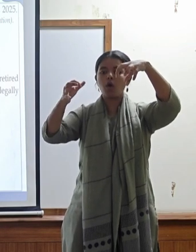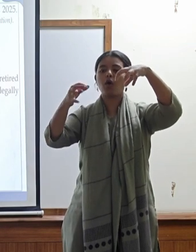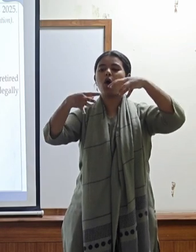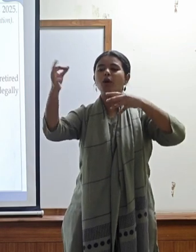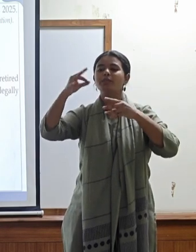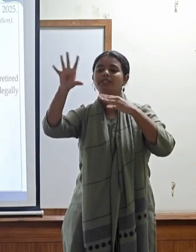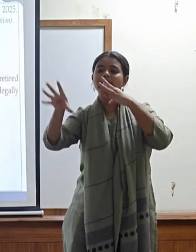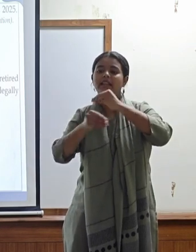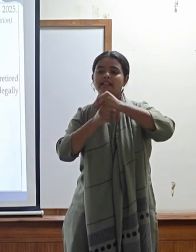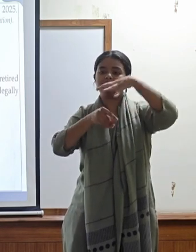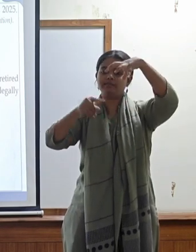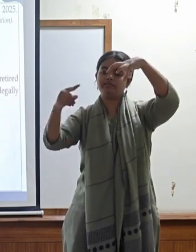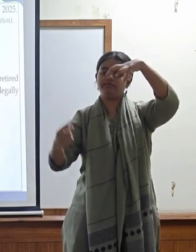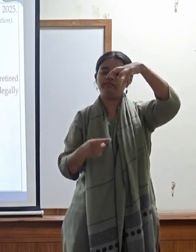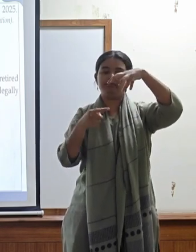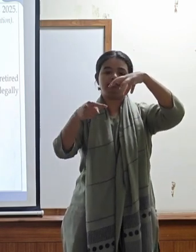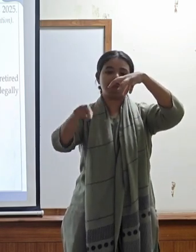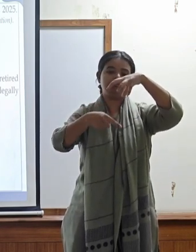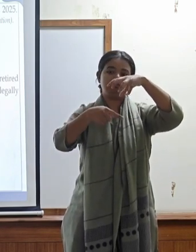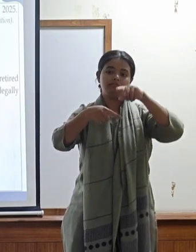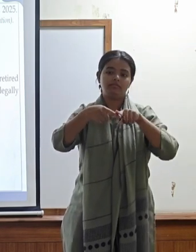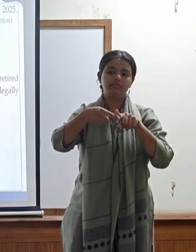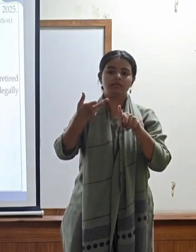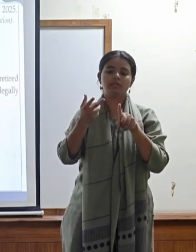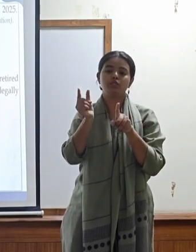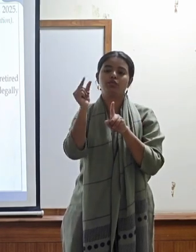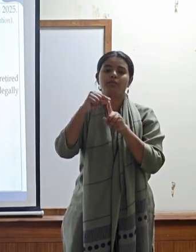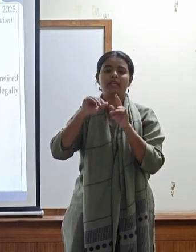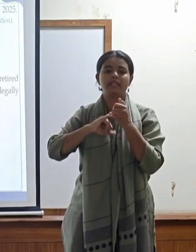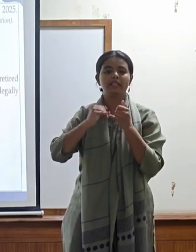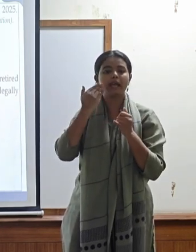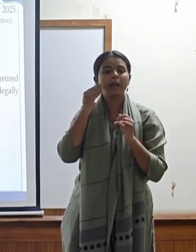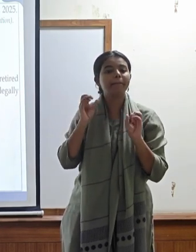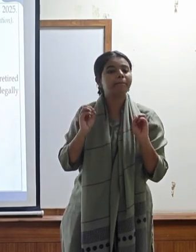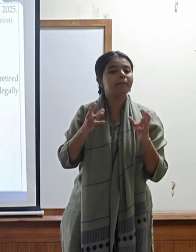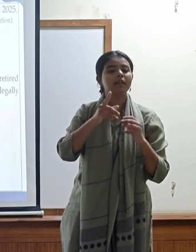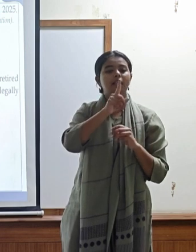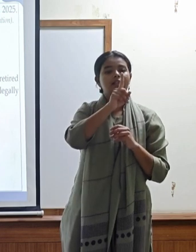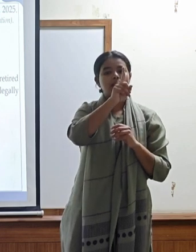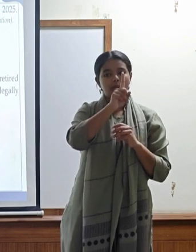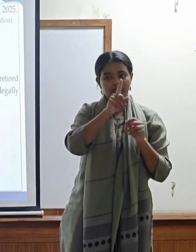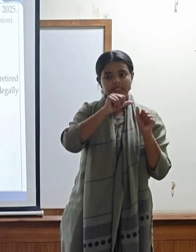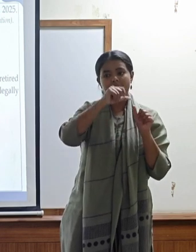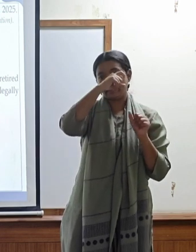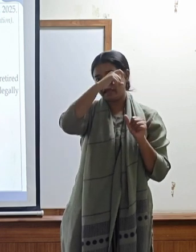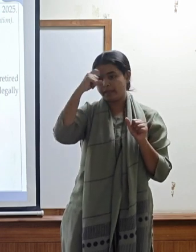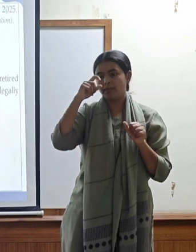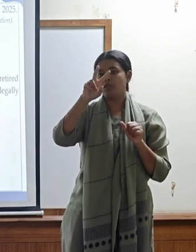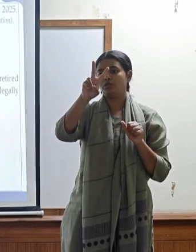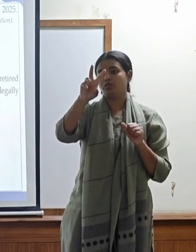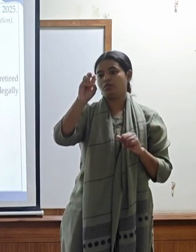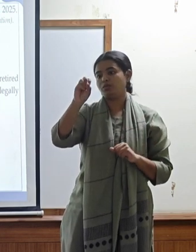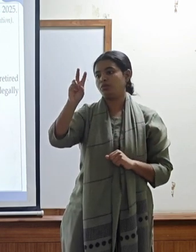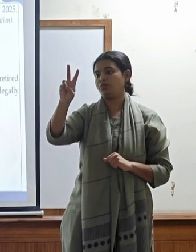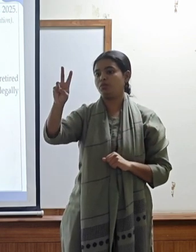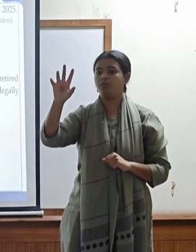एनपीएस from 1st April 2025. UPS में एक गारंटी है of assured